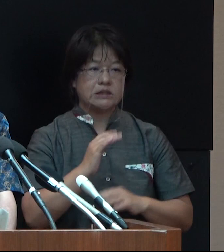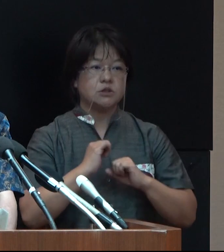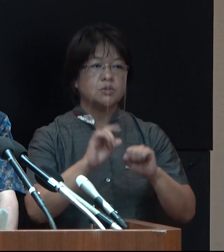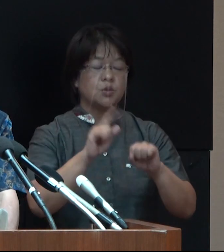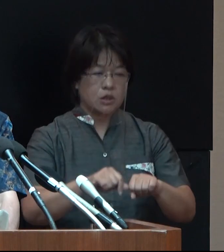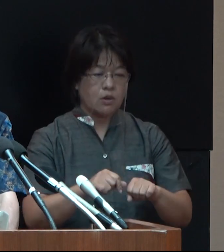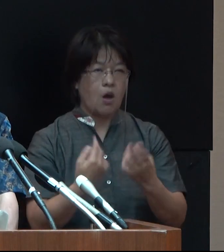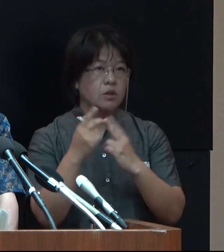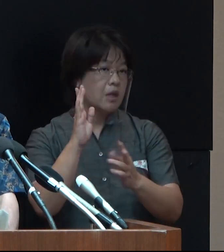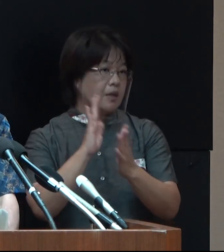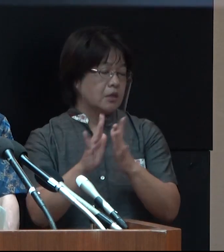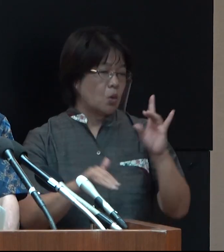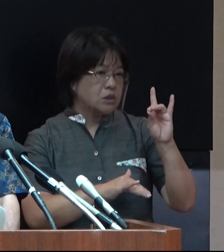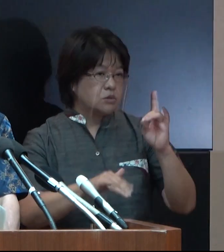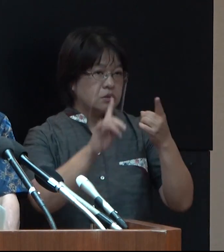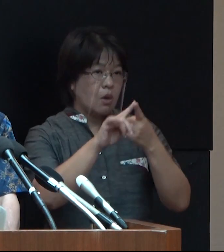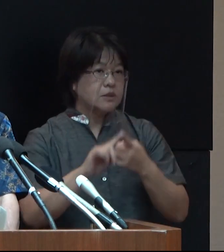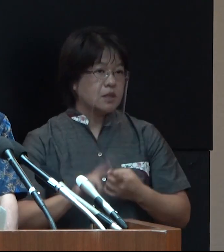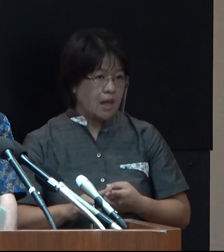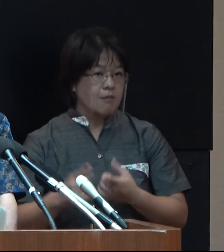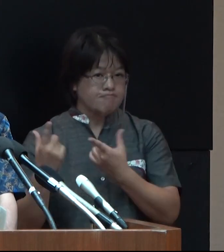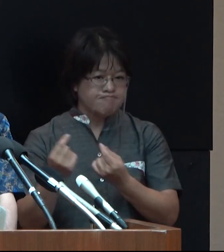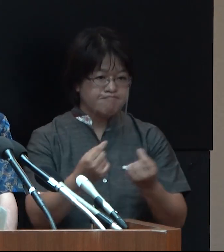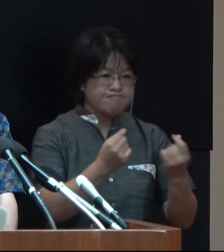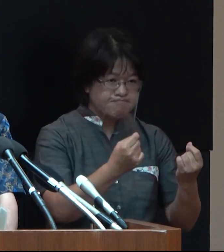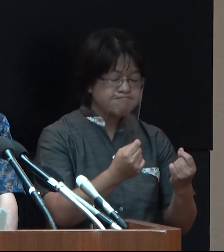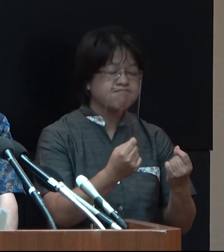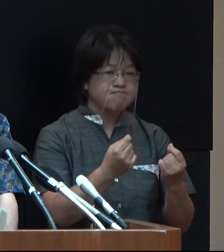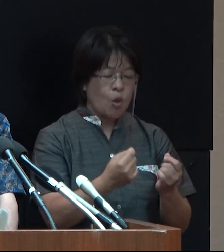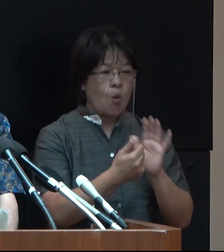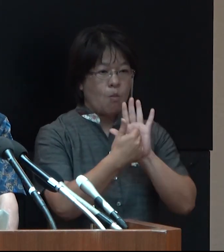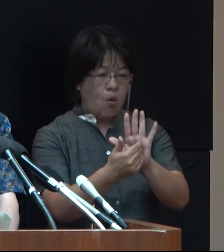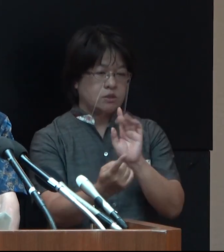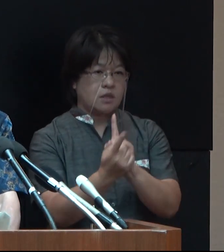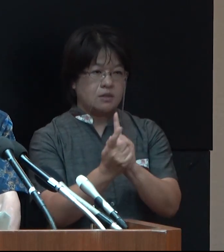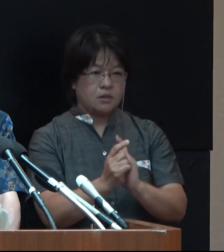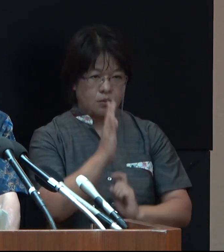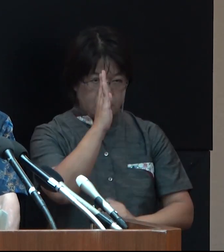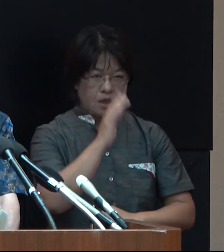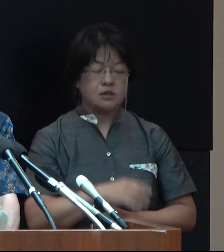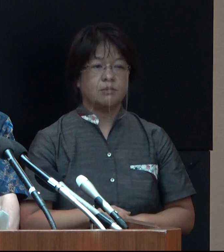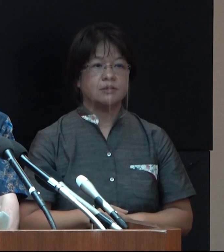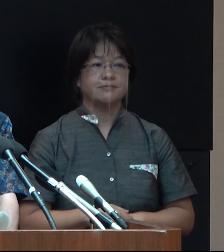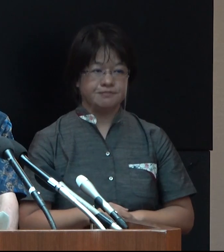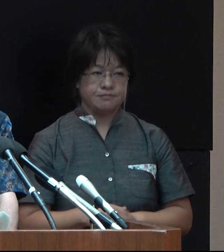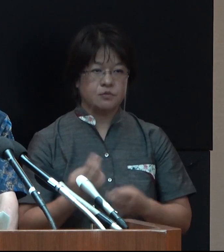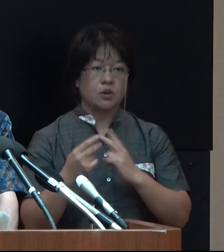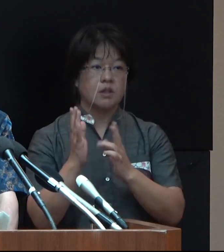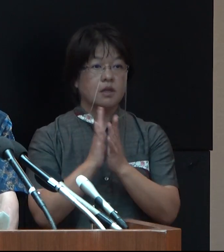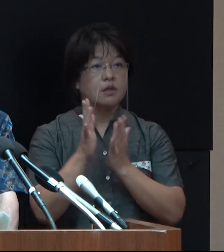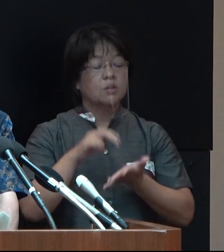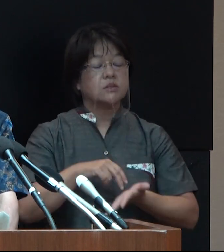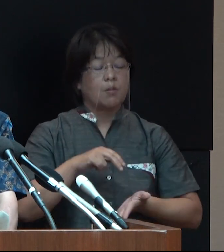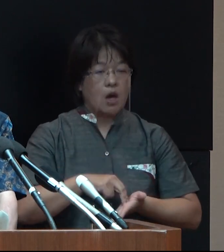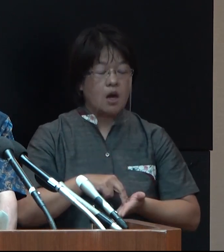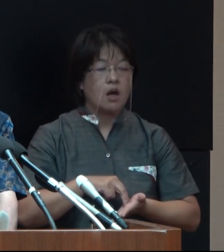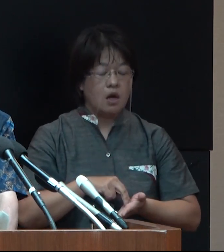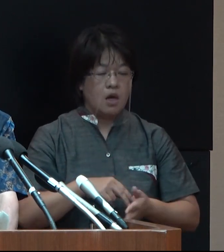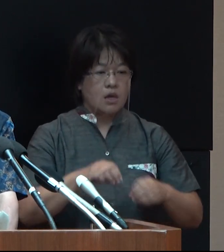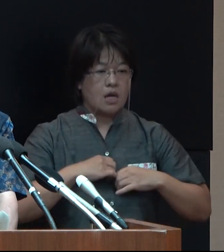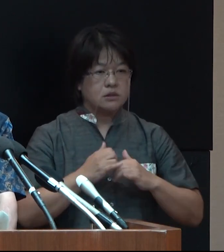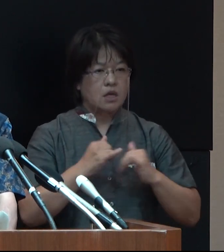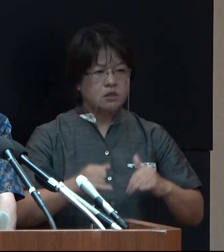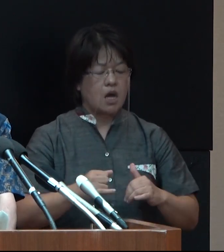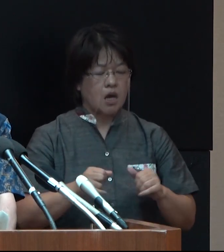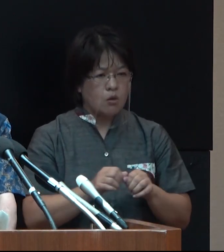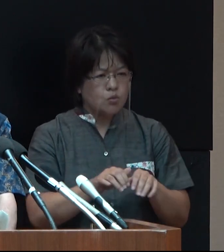イドラインに沿って十分な感染対策を行ってください。県といたしましては、患者がさらに増加すること